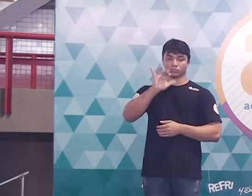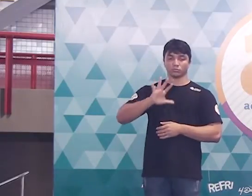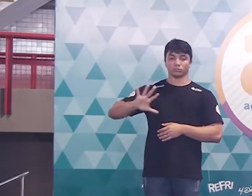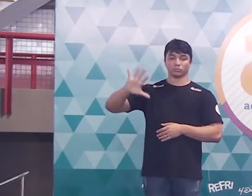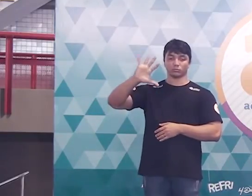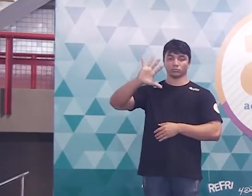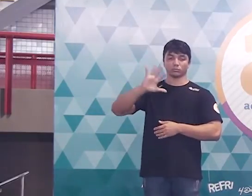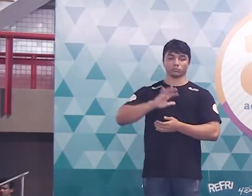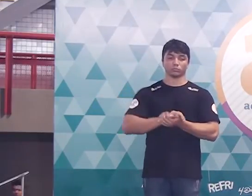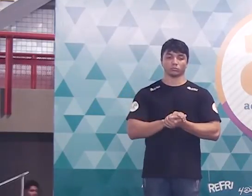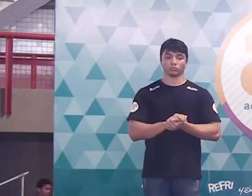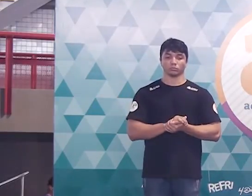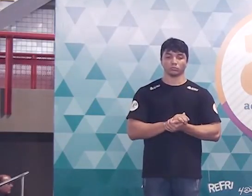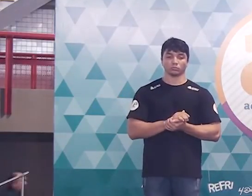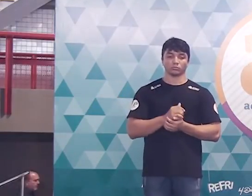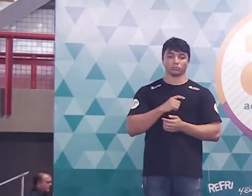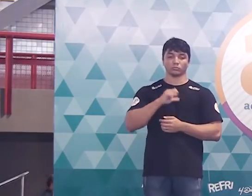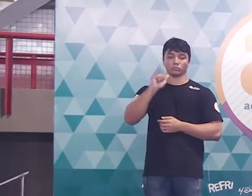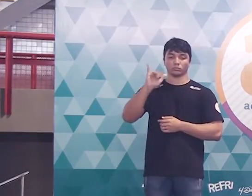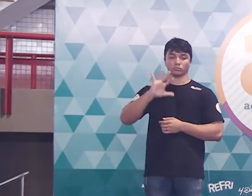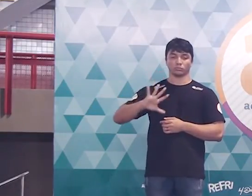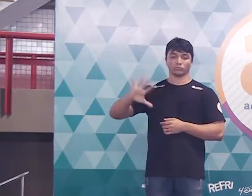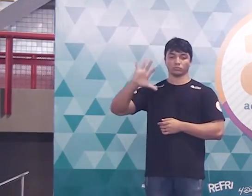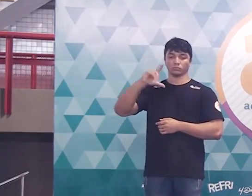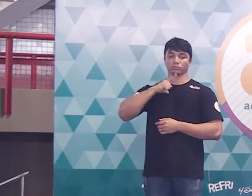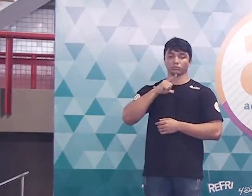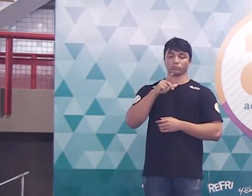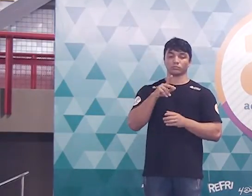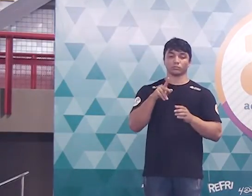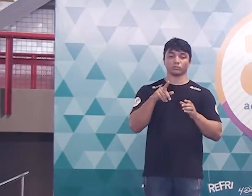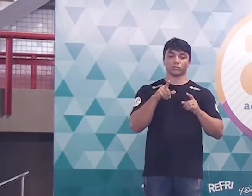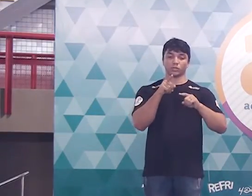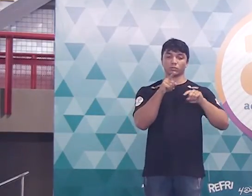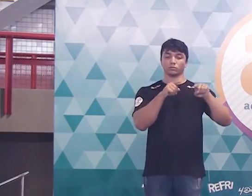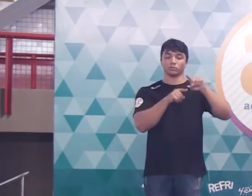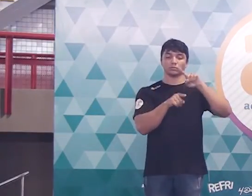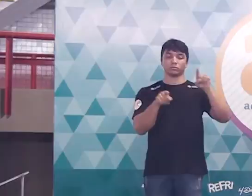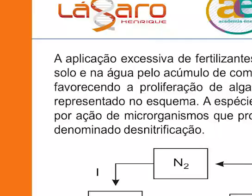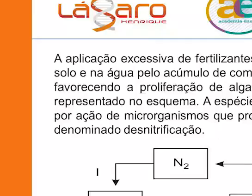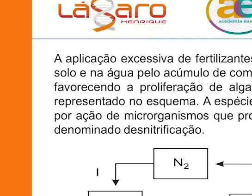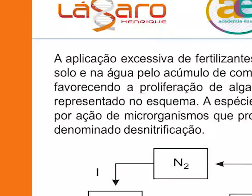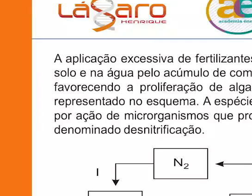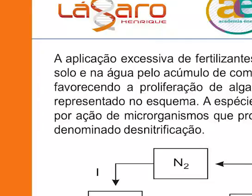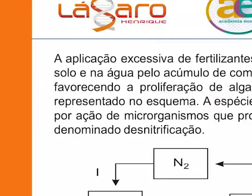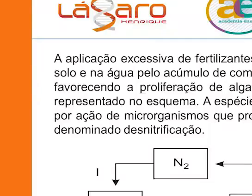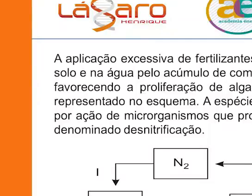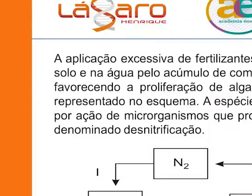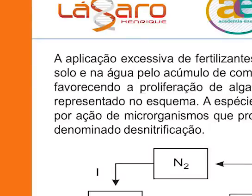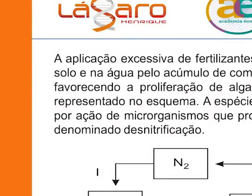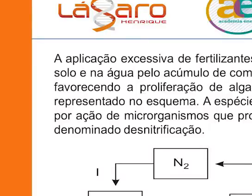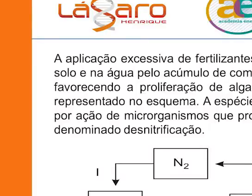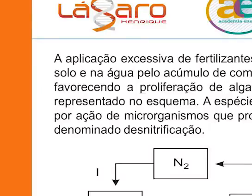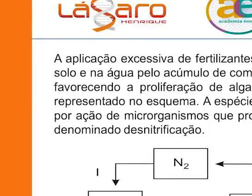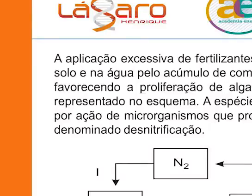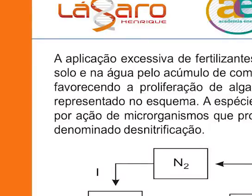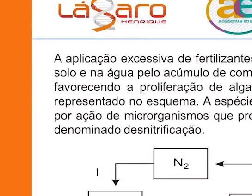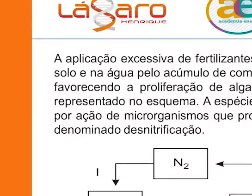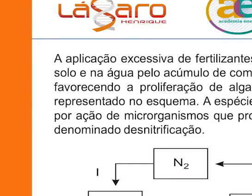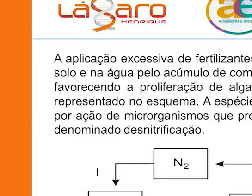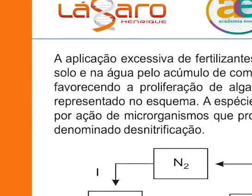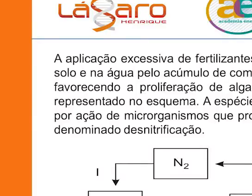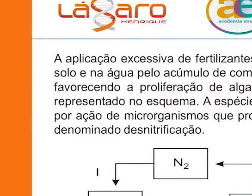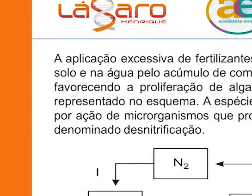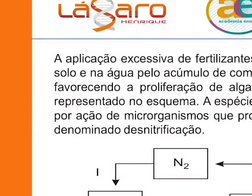ó. Gente, essa imagem é o ciclo do nitrogênio. Esse é o ciclo que